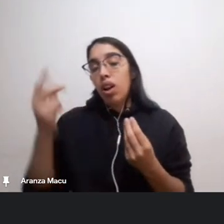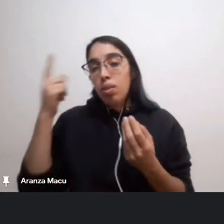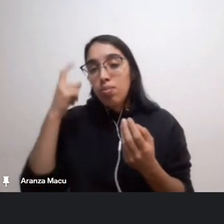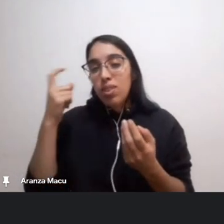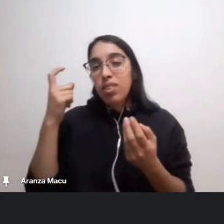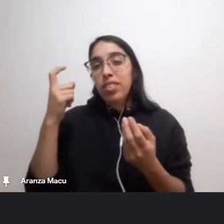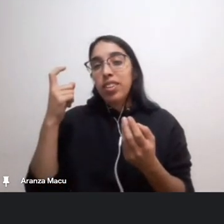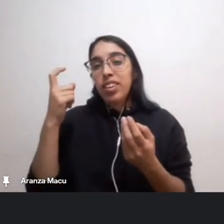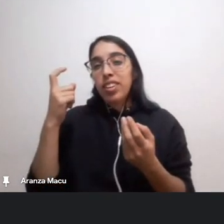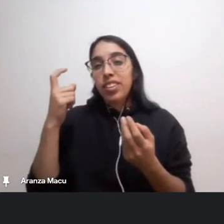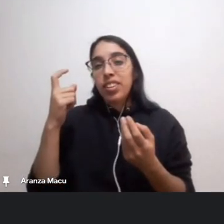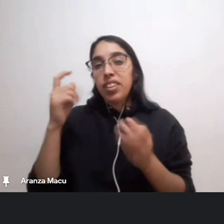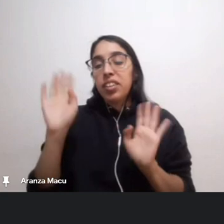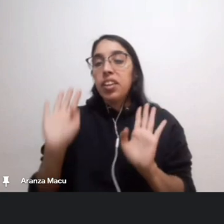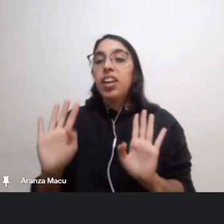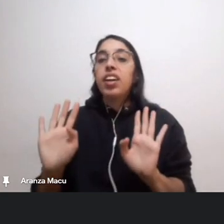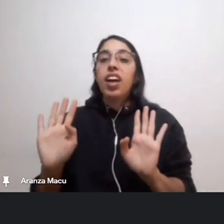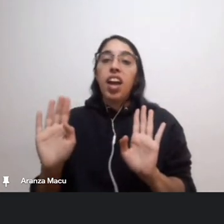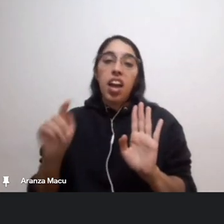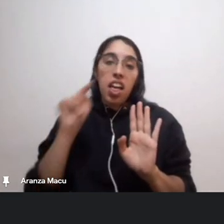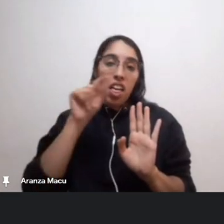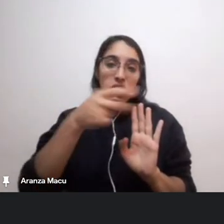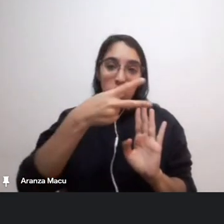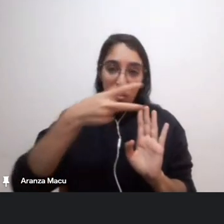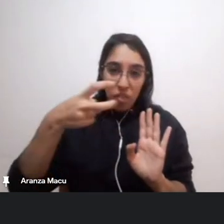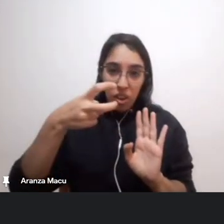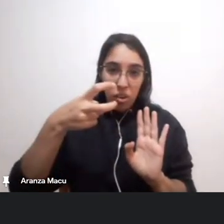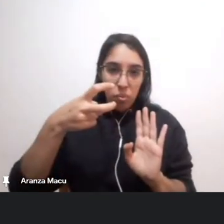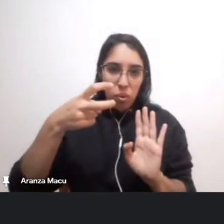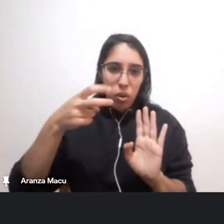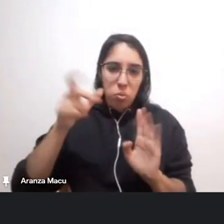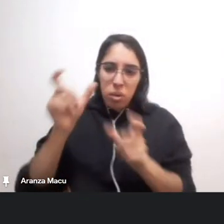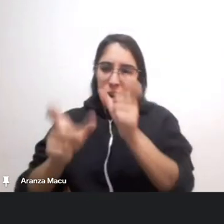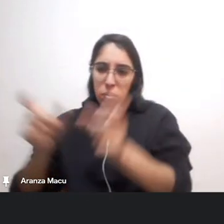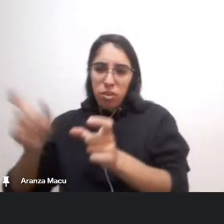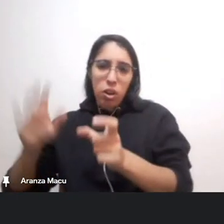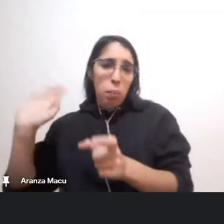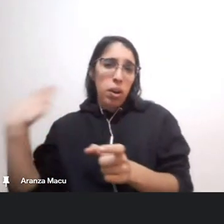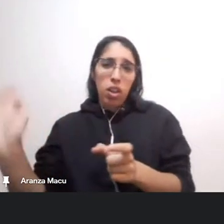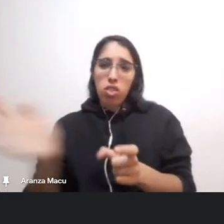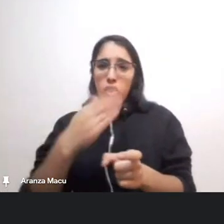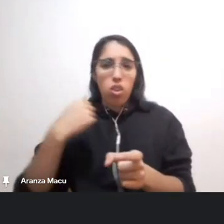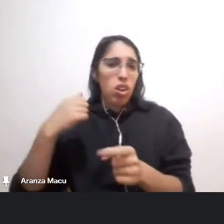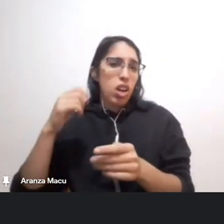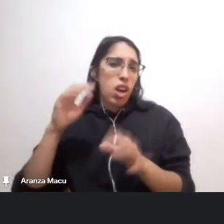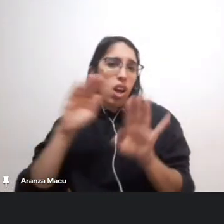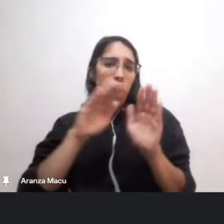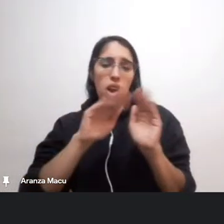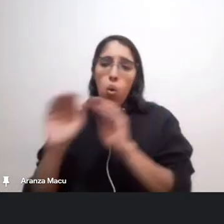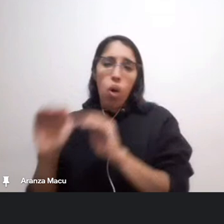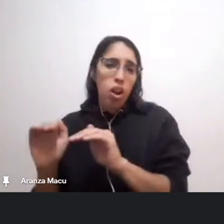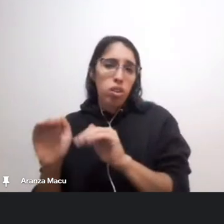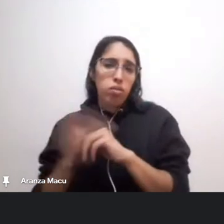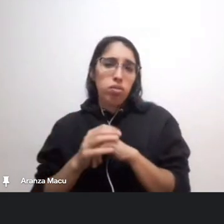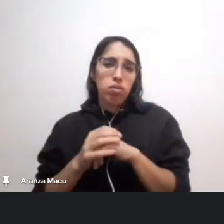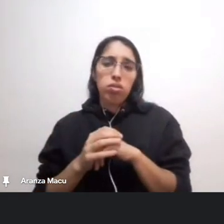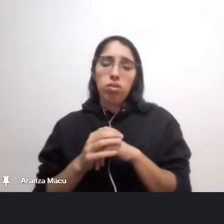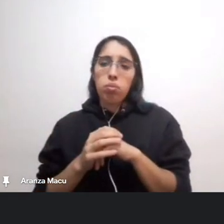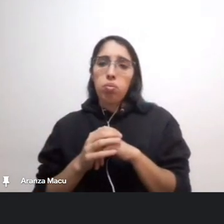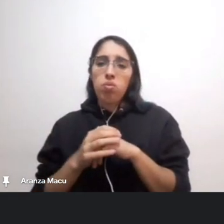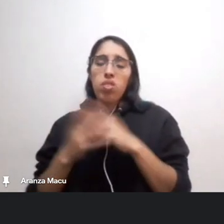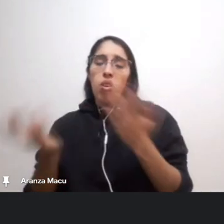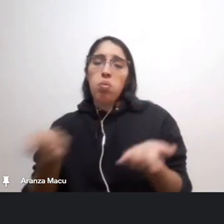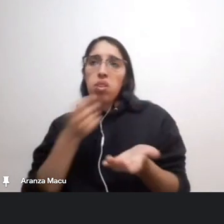el mismo, ¿sí? No es que con la tercera persona el singular cambia, o como el verbo to be que cambia con